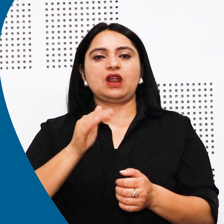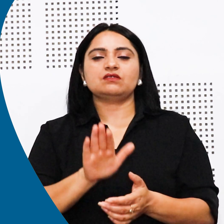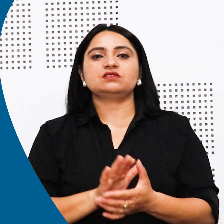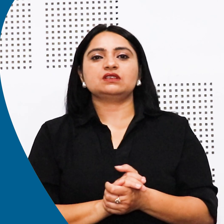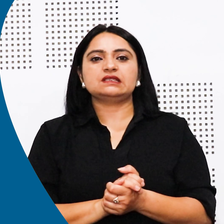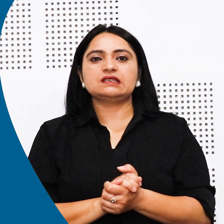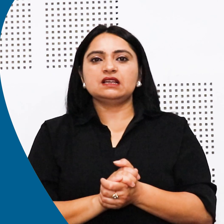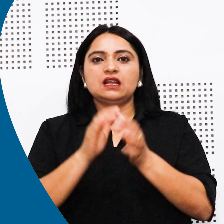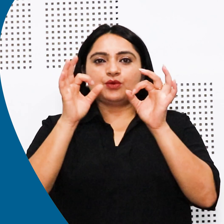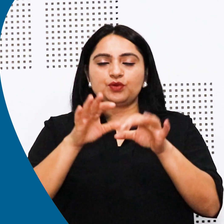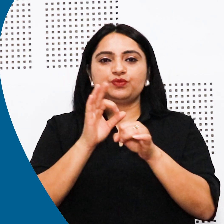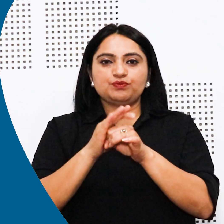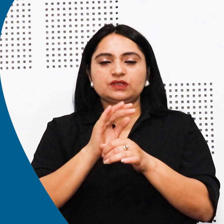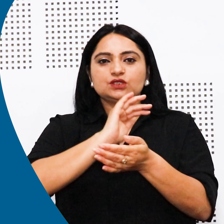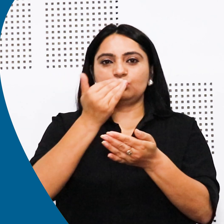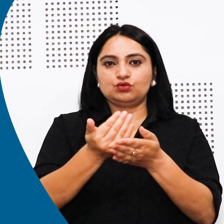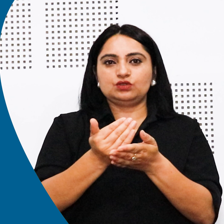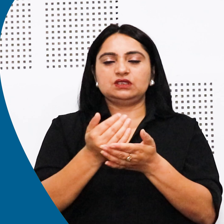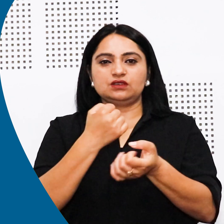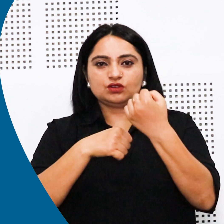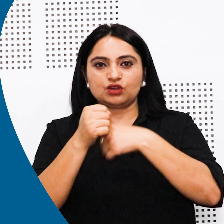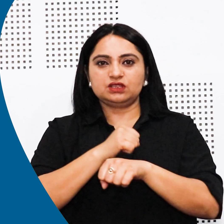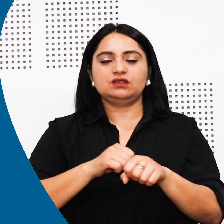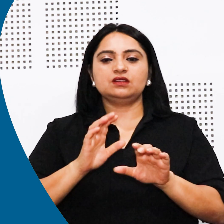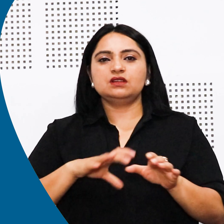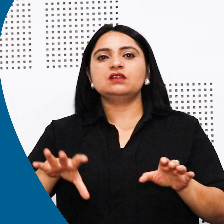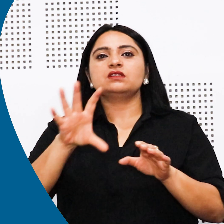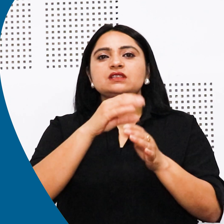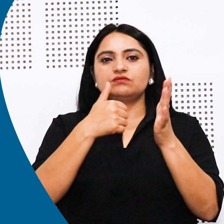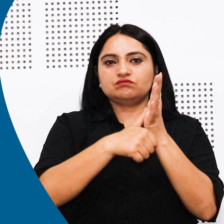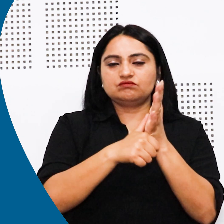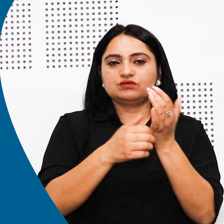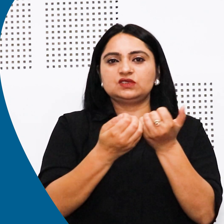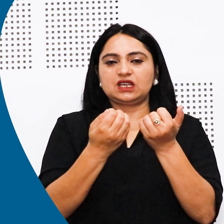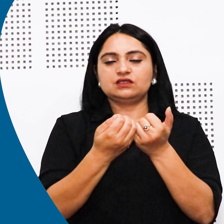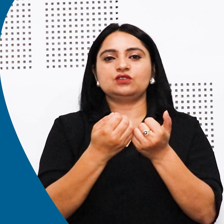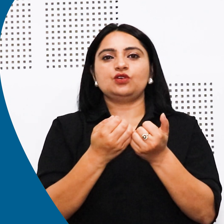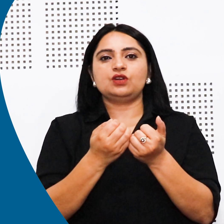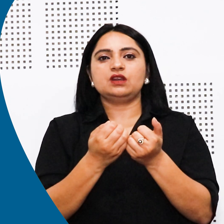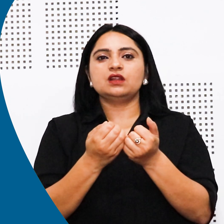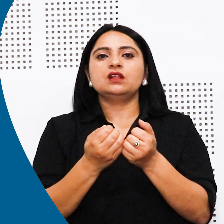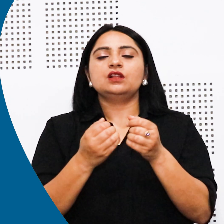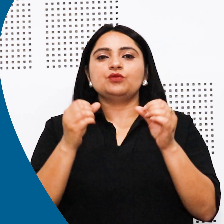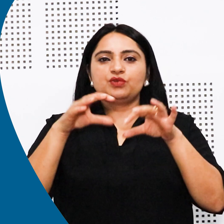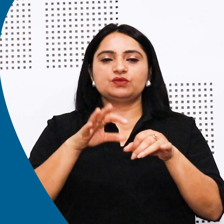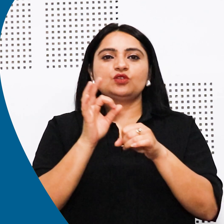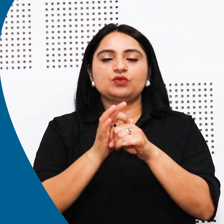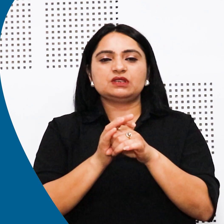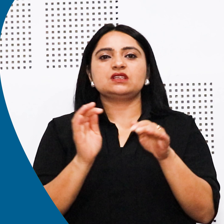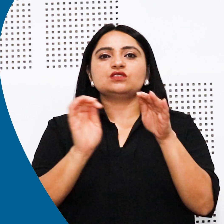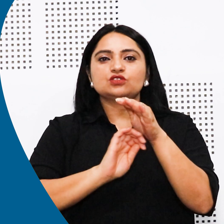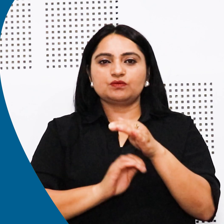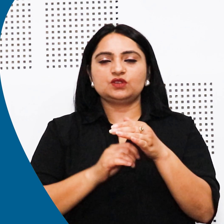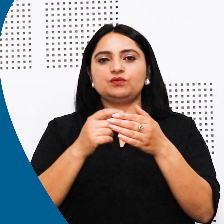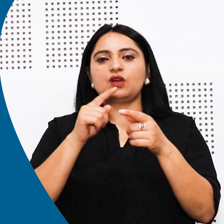व्यवस्थापन कोषको गतिविधि सार्वजनिक परीक्षण गर्ने, विपद व्यवस्थापन समितिको बैठकमा खर्चको